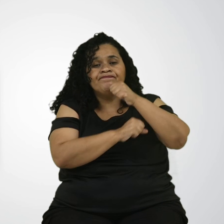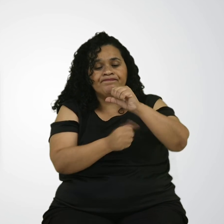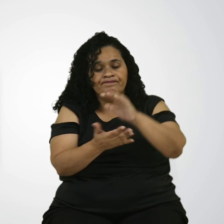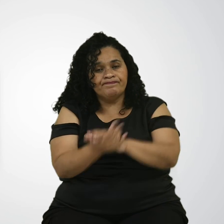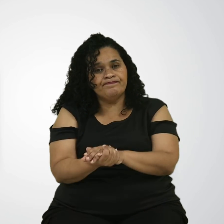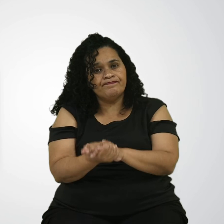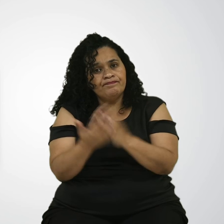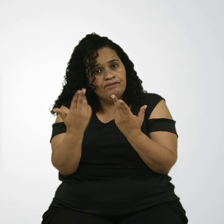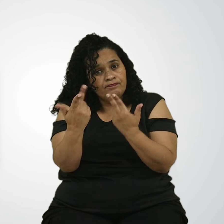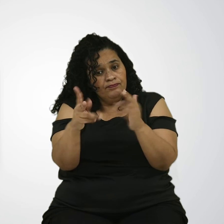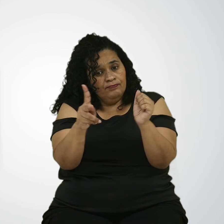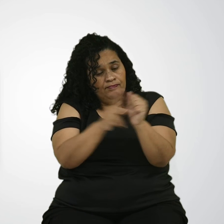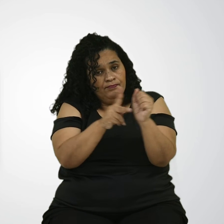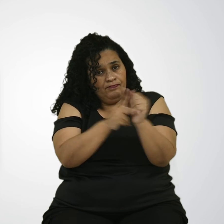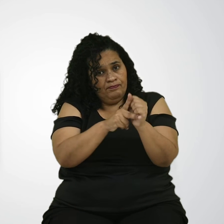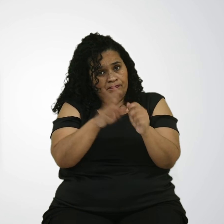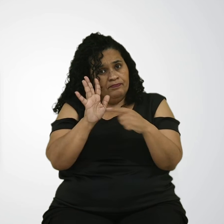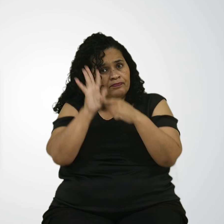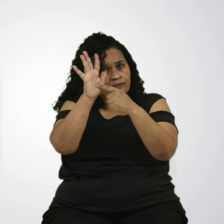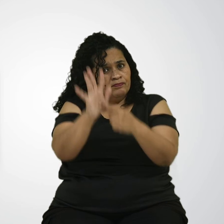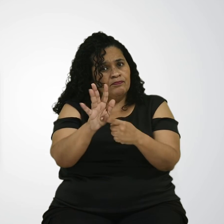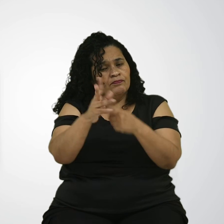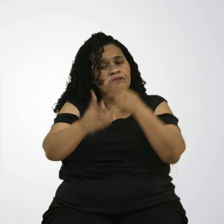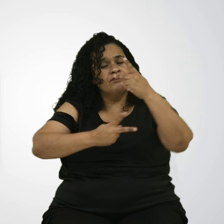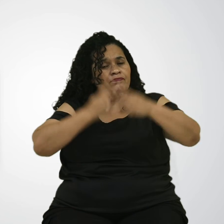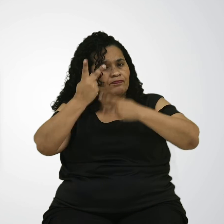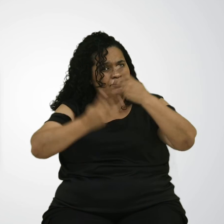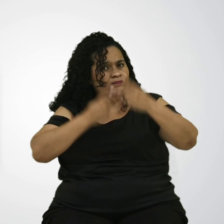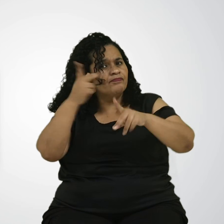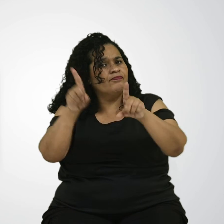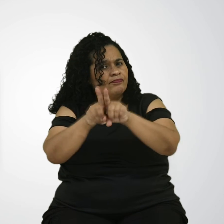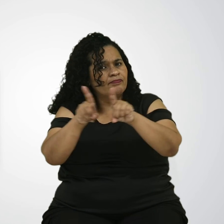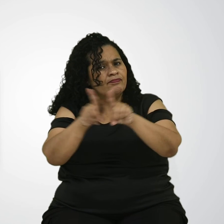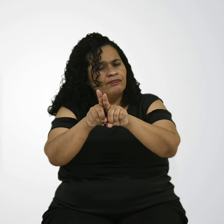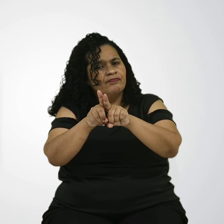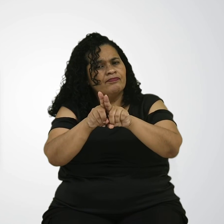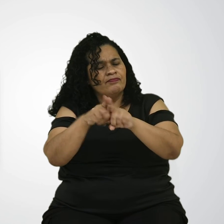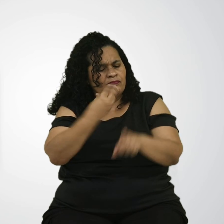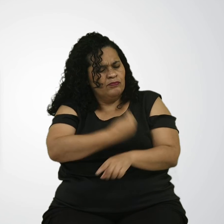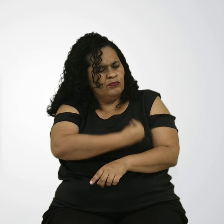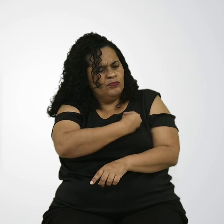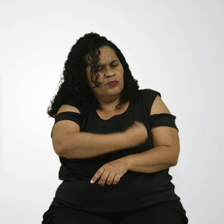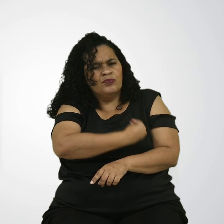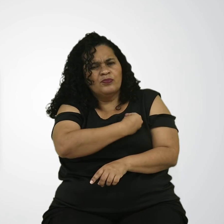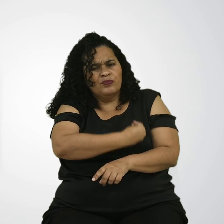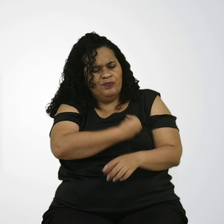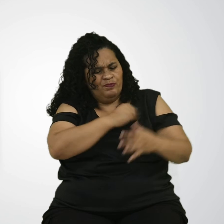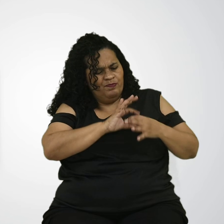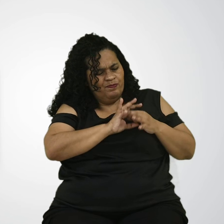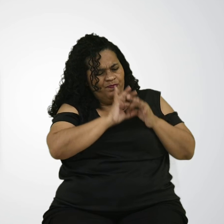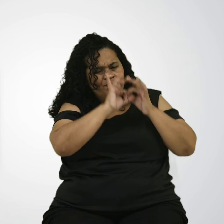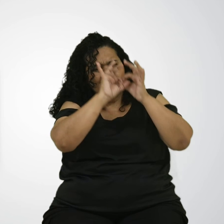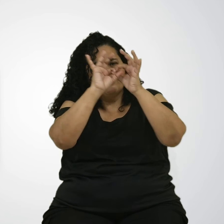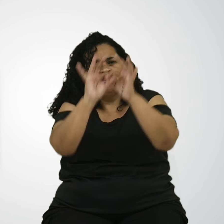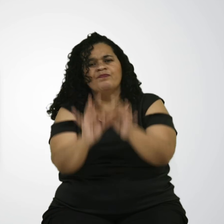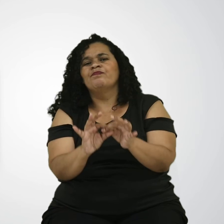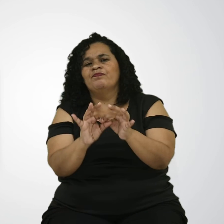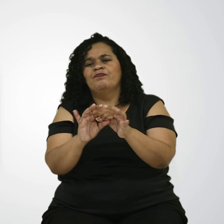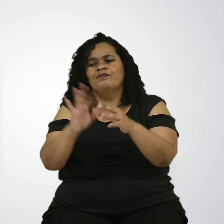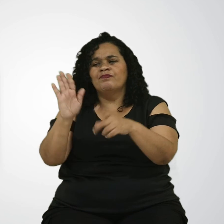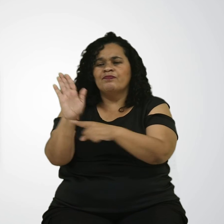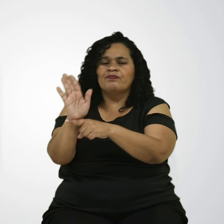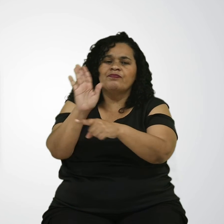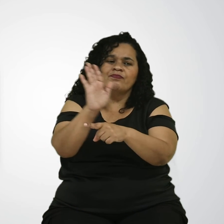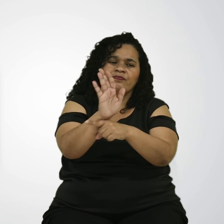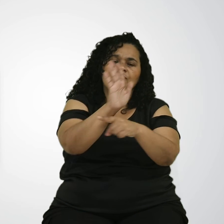apóstolo Pedro diz, né? Para que até que as suas orações não sejam impedidas. Sim. Viva a vida comum do lar, e compartilhe a vida com a